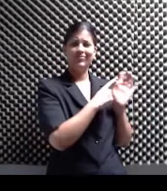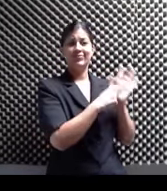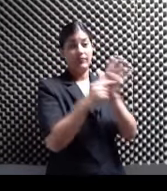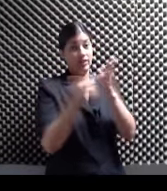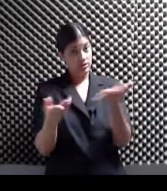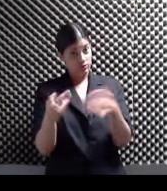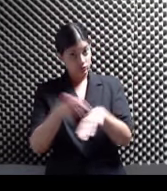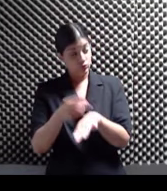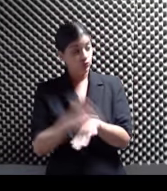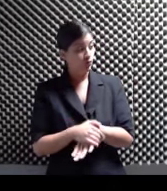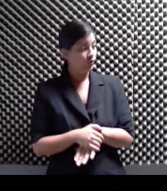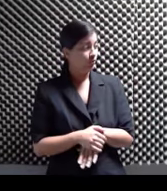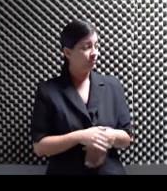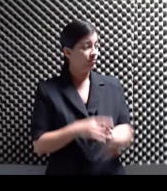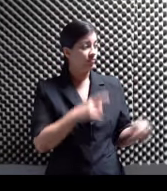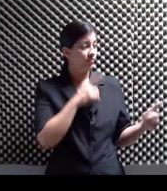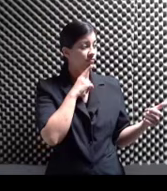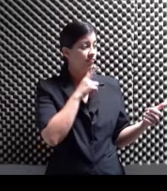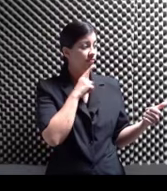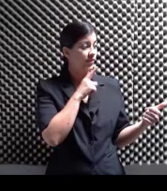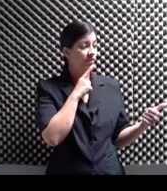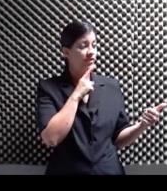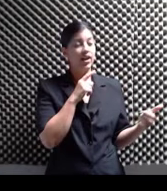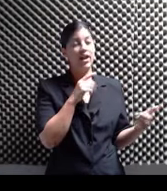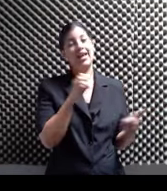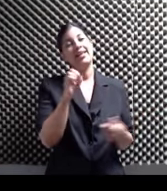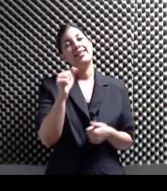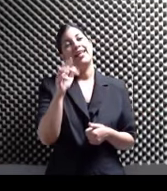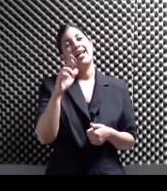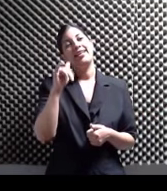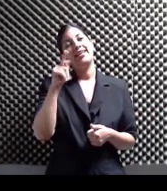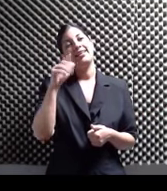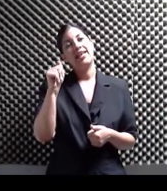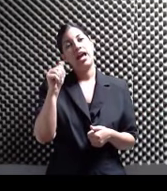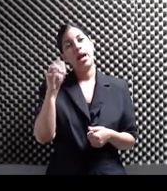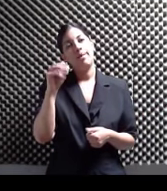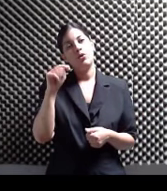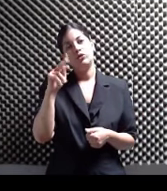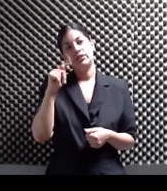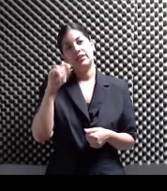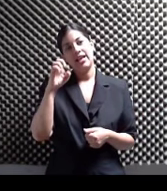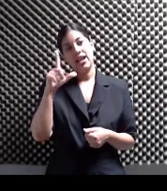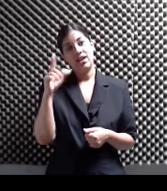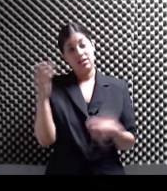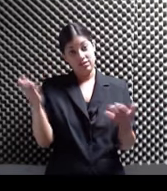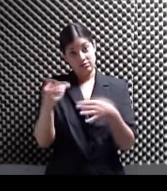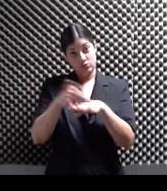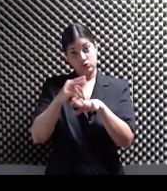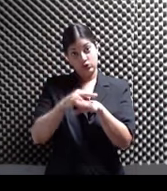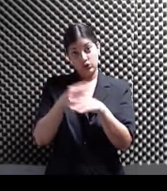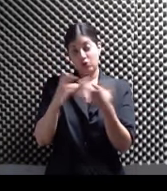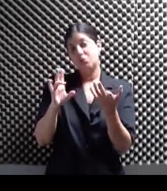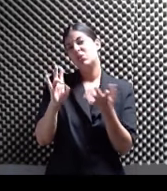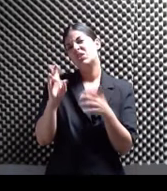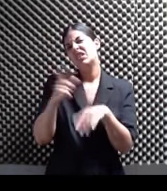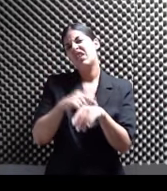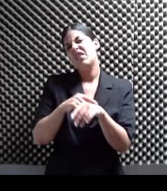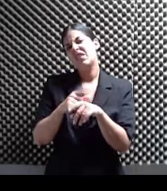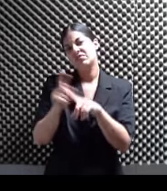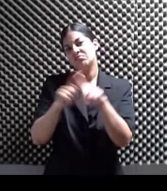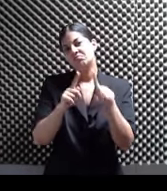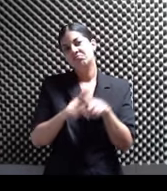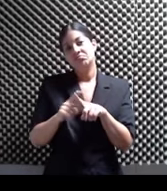tiempo aquí. Esto es unos pantallazos de Sarita Montiel en su presencia en Puerto Rico, más de 7 visitas. Y definitivamente no